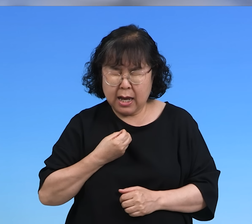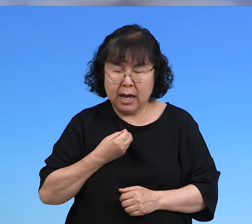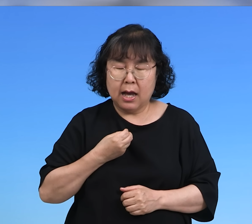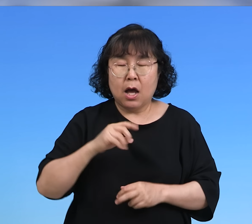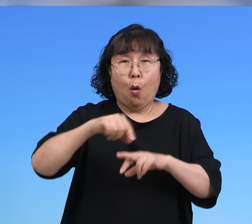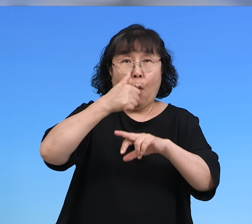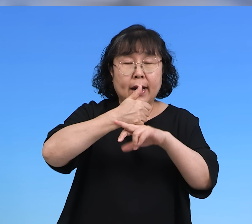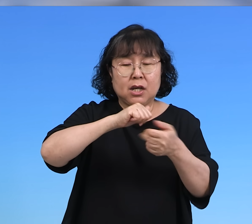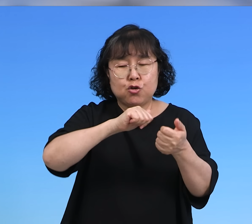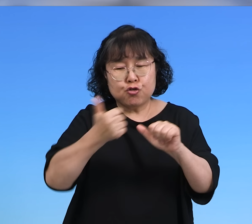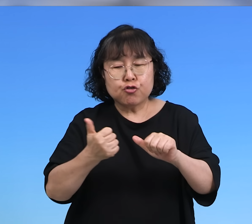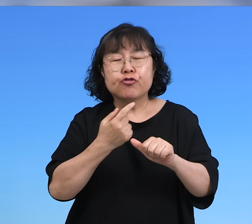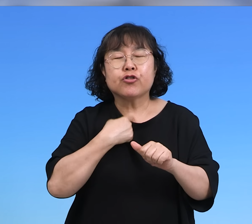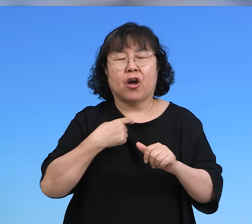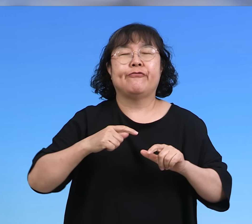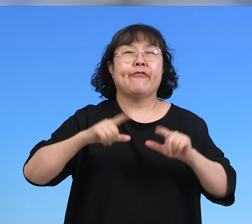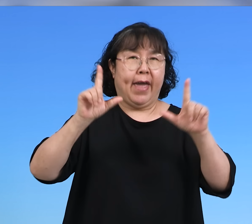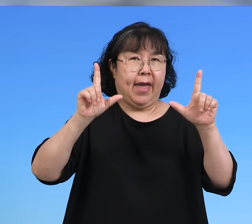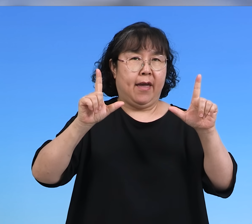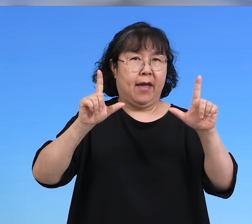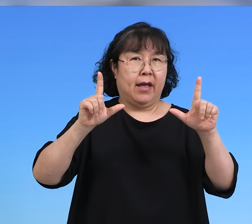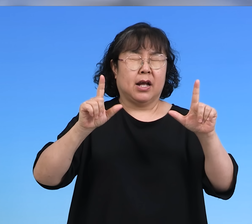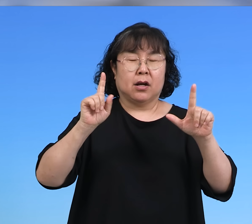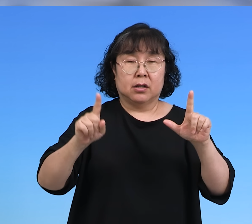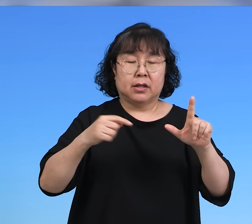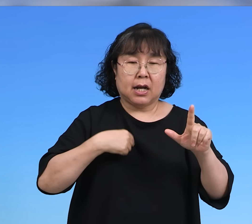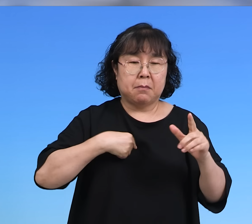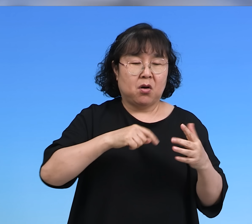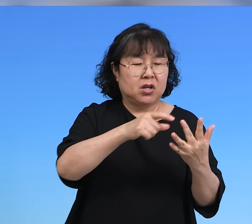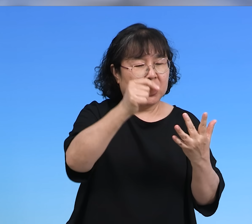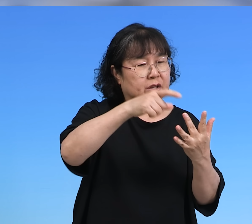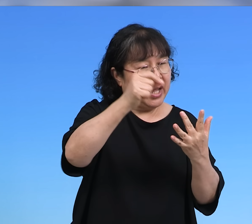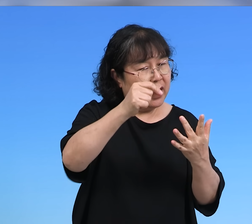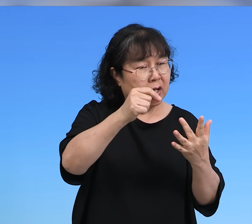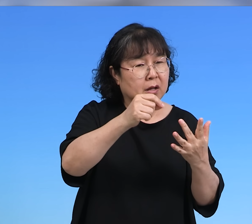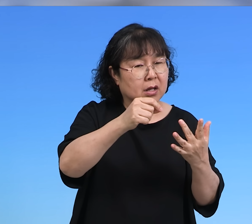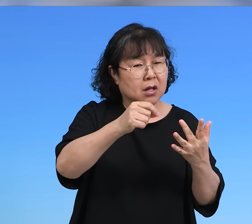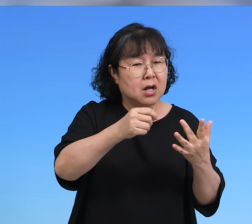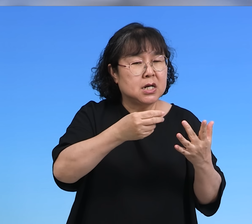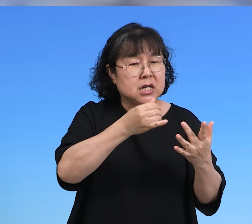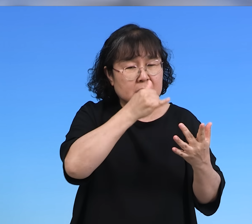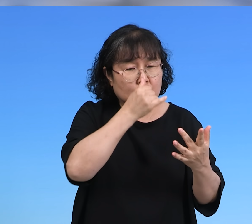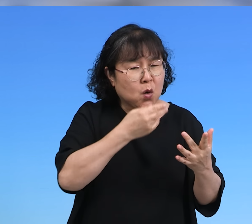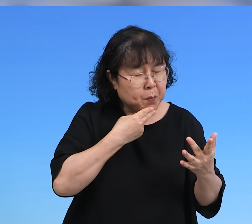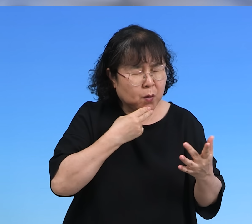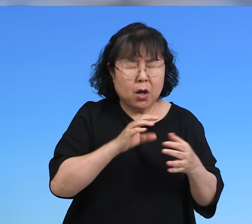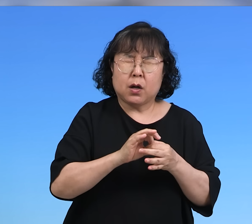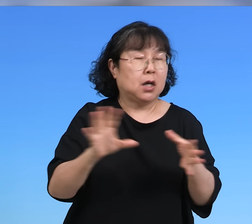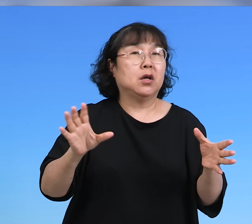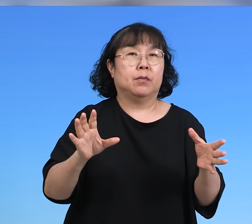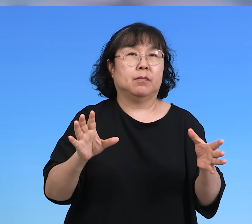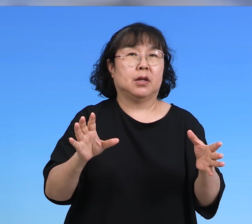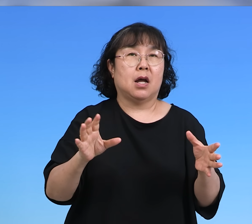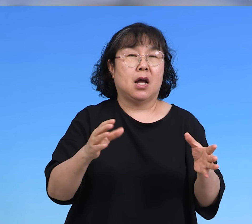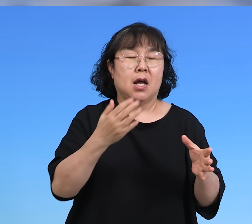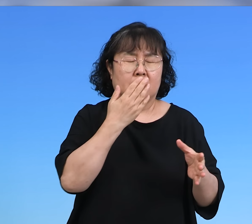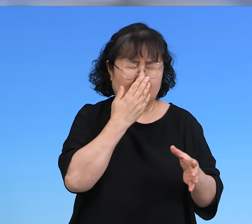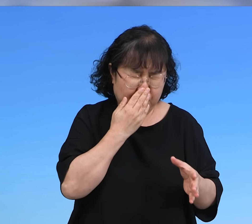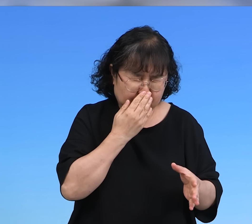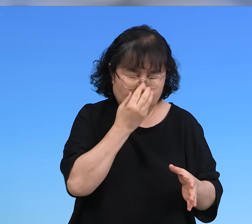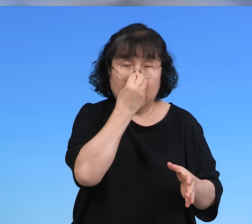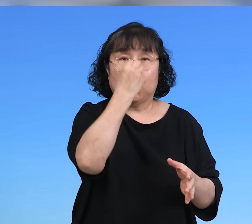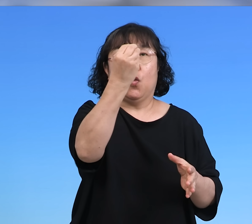이거는요, 교양의 문제가 아니라, 있어도 되고 뭐 없어도 상관없는 그런 게 아니라, 겸손은요, 또 교만은요,